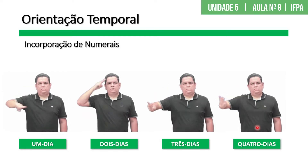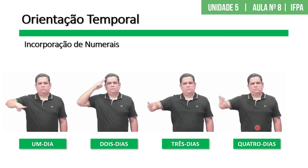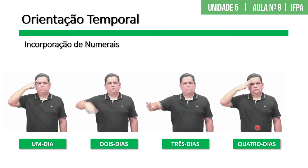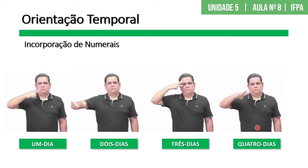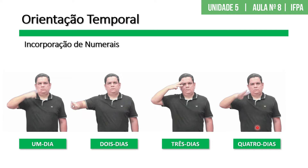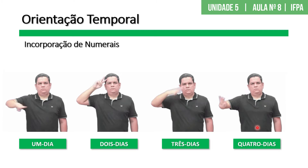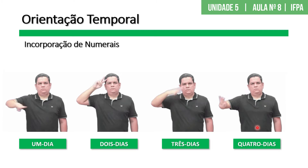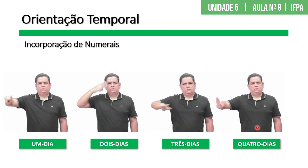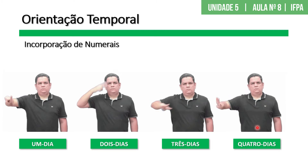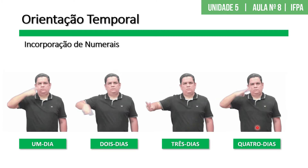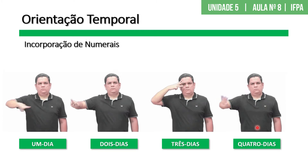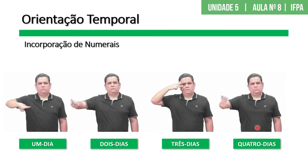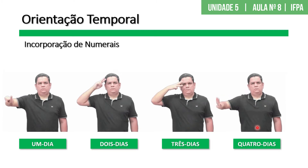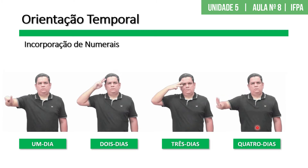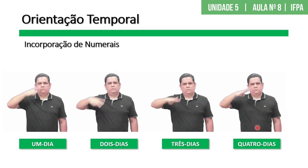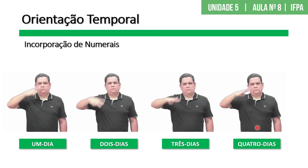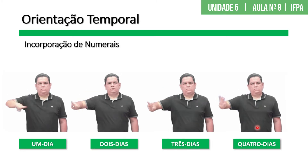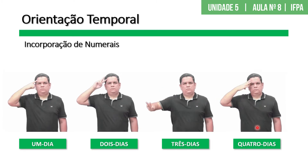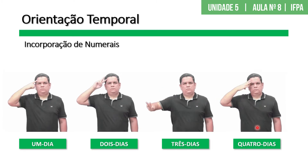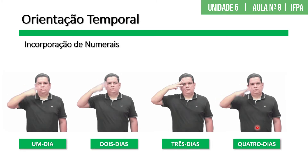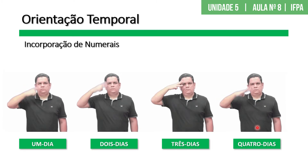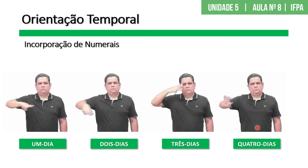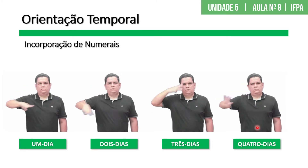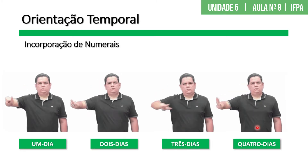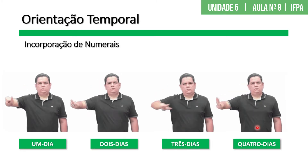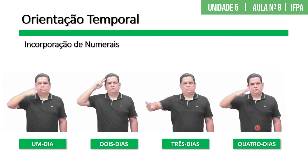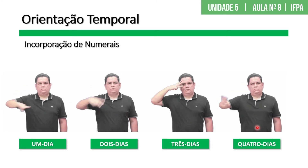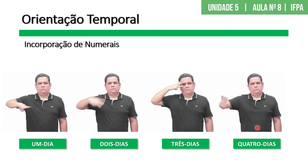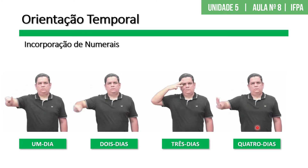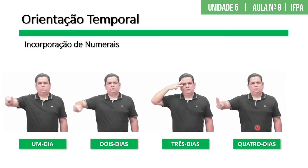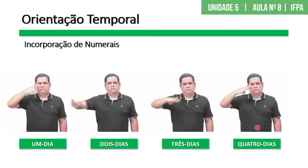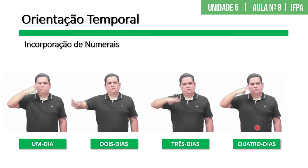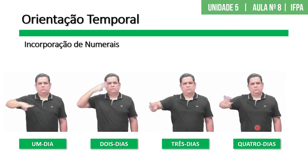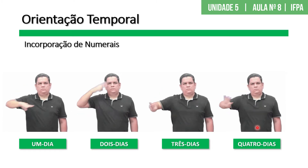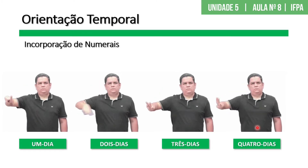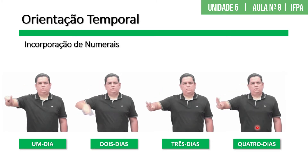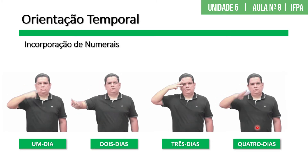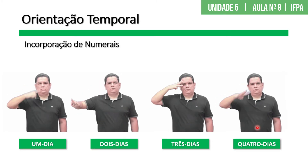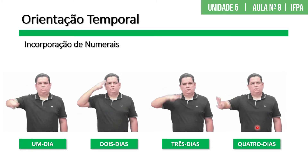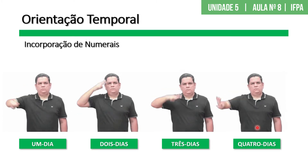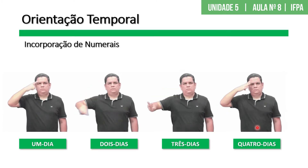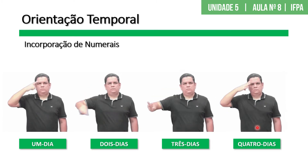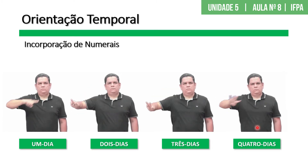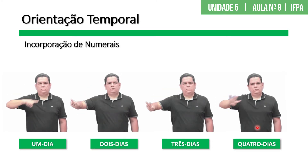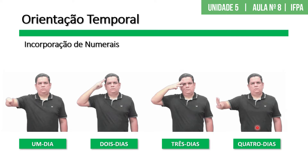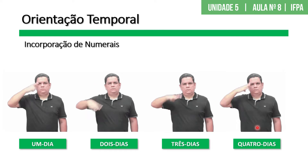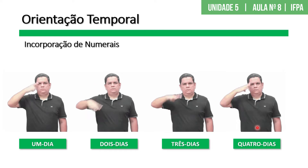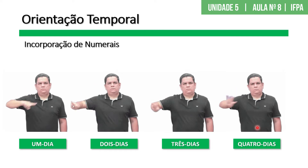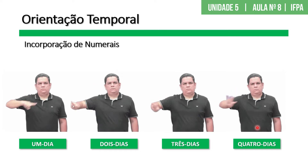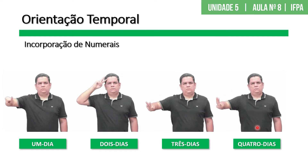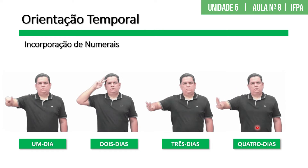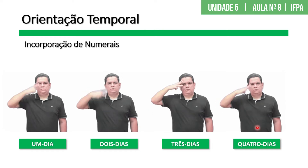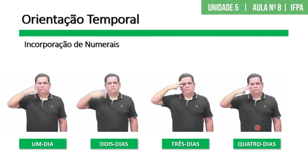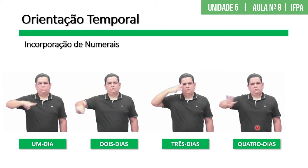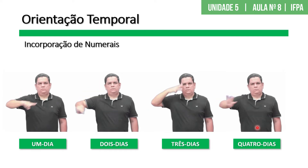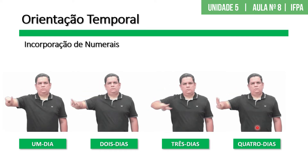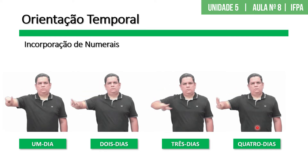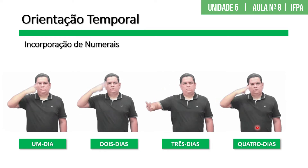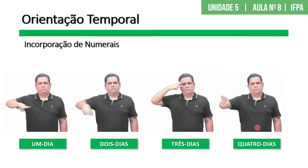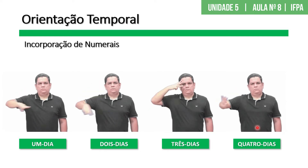esteja a velocidade da sinalização que não esteja adequada, porque eu acabei colocando 4 imagens juntas no mesmo